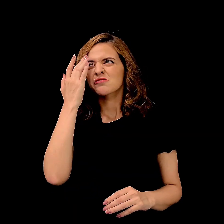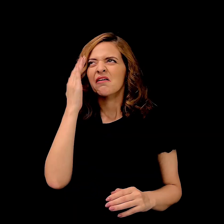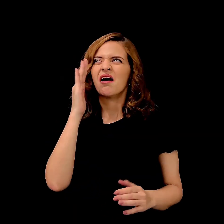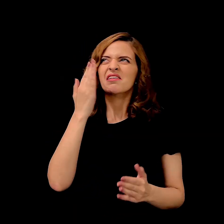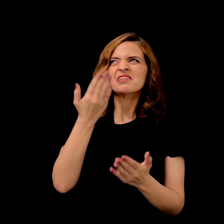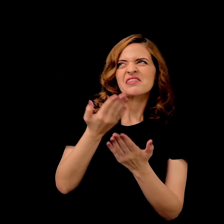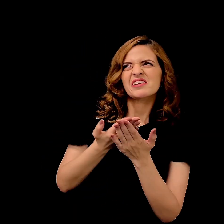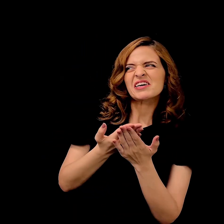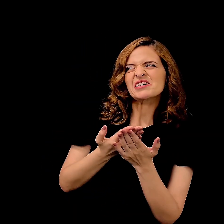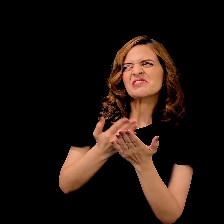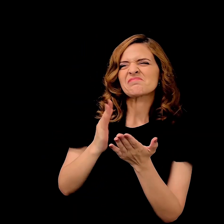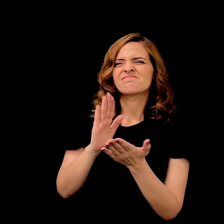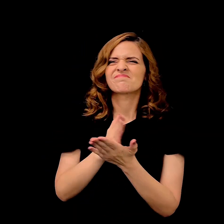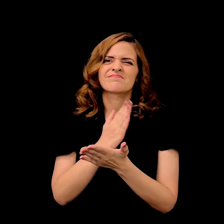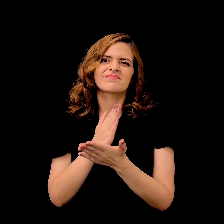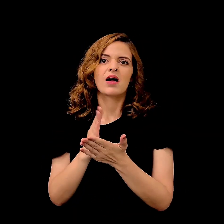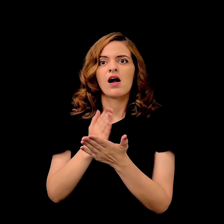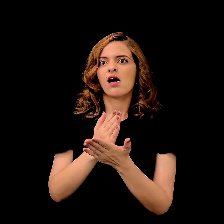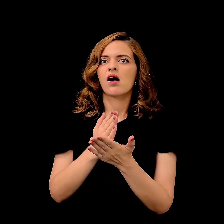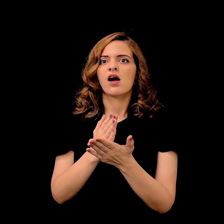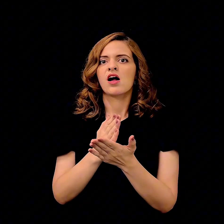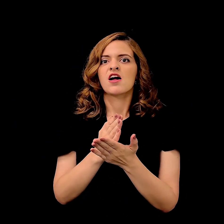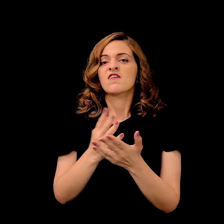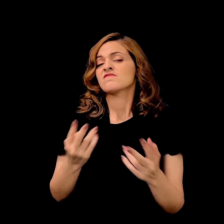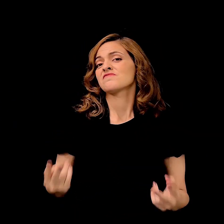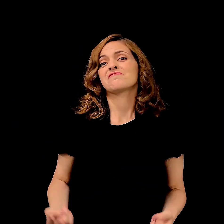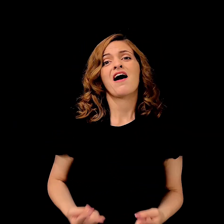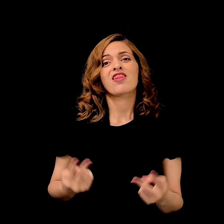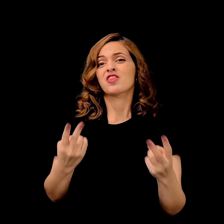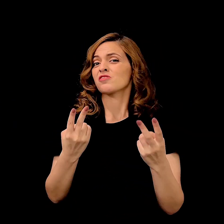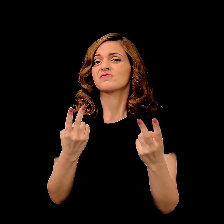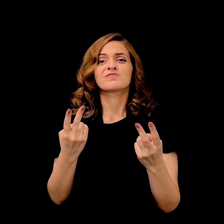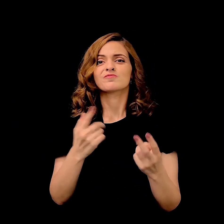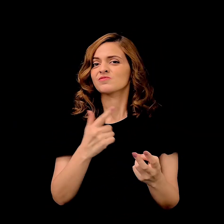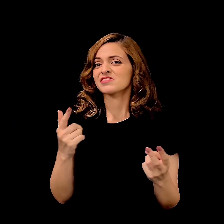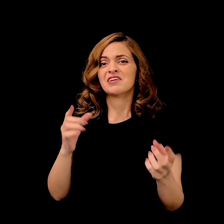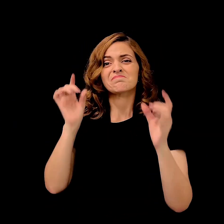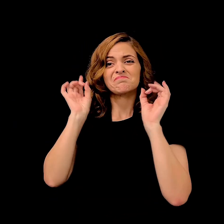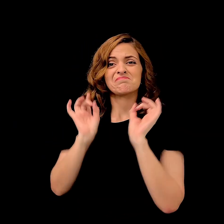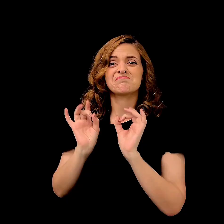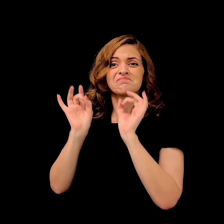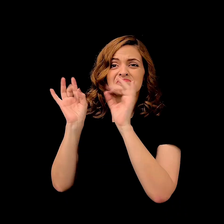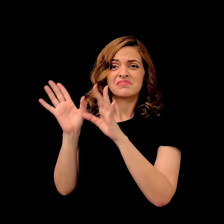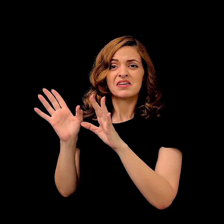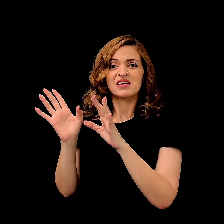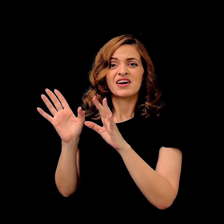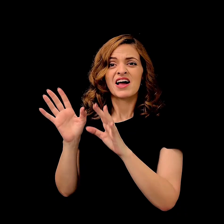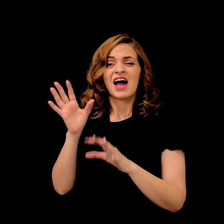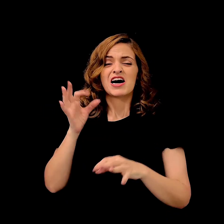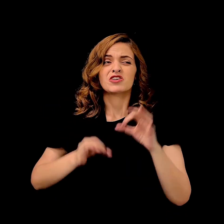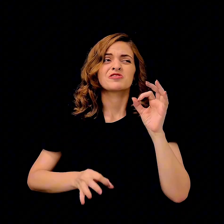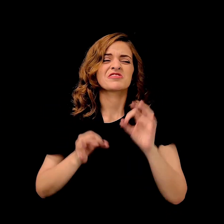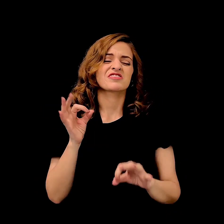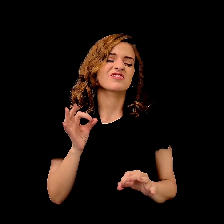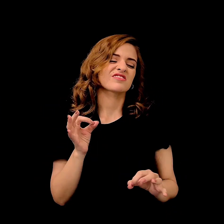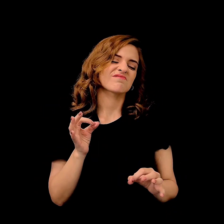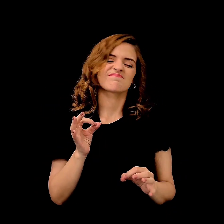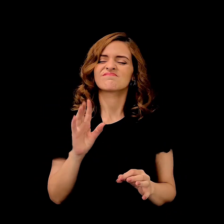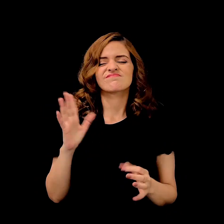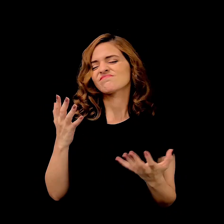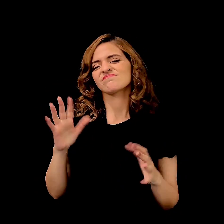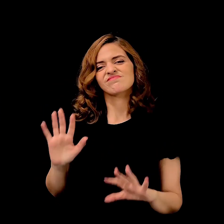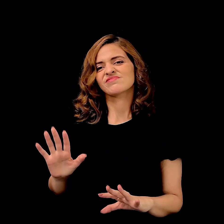coisa nenhuma, ela não dá valor às coisas íntegras, à justiça, à